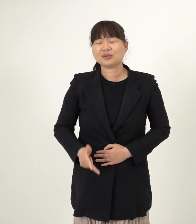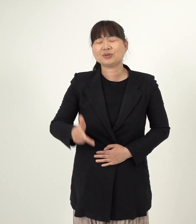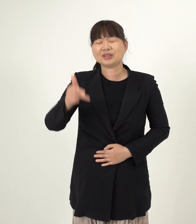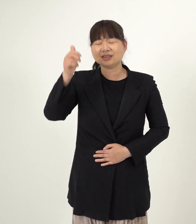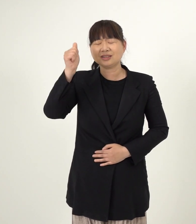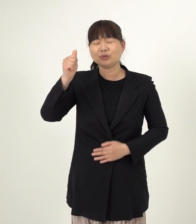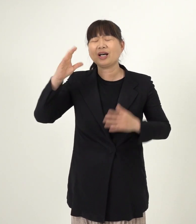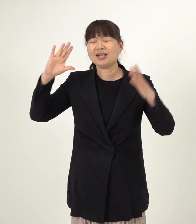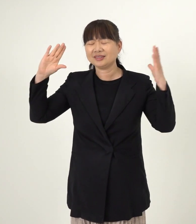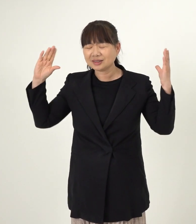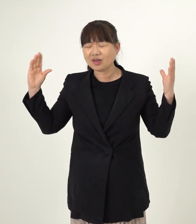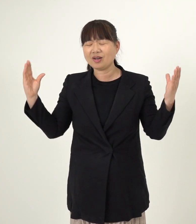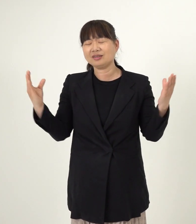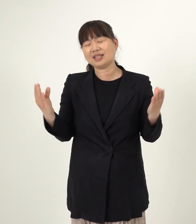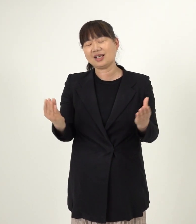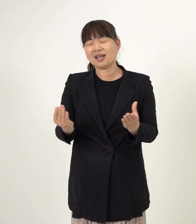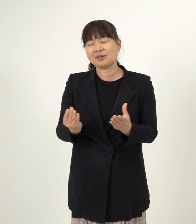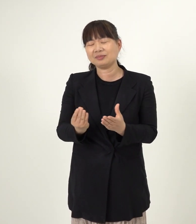주는